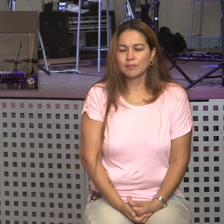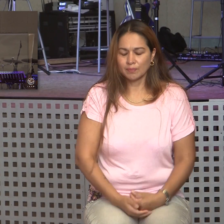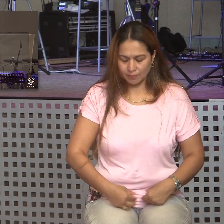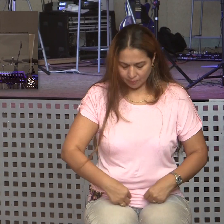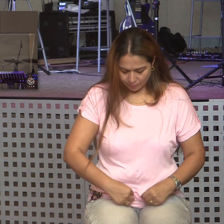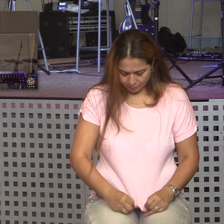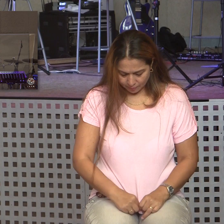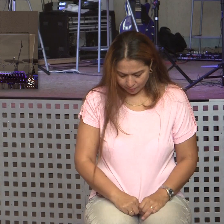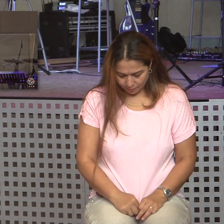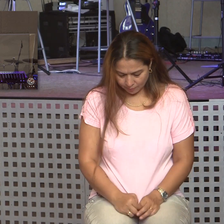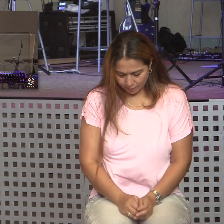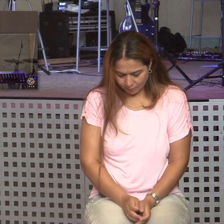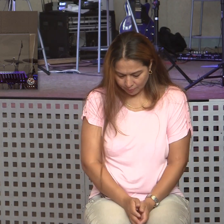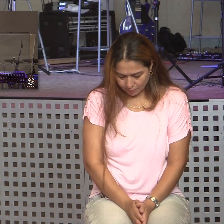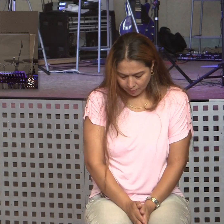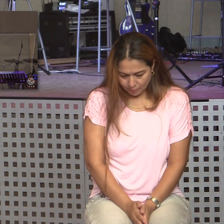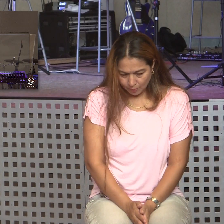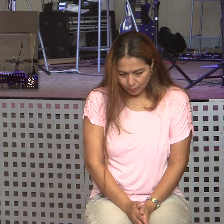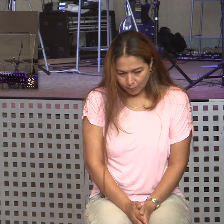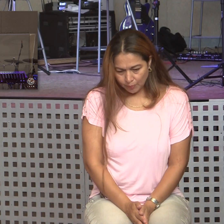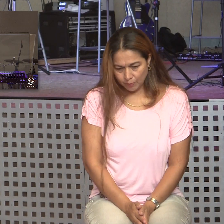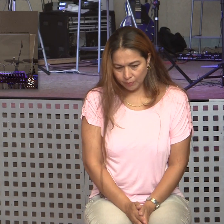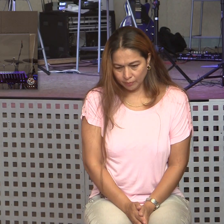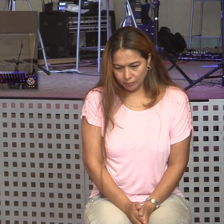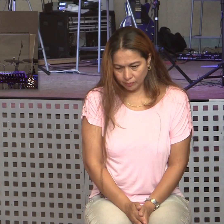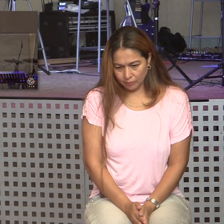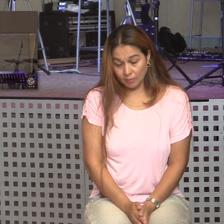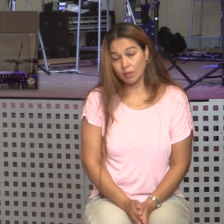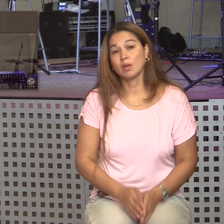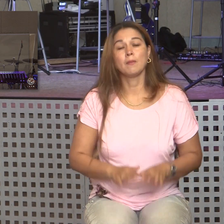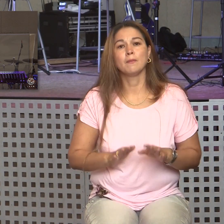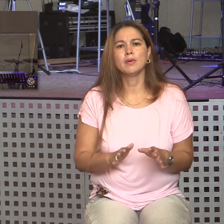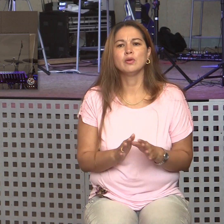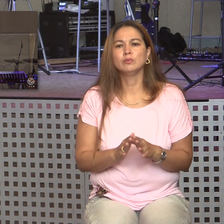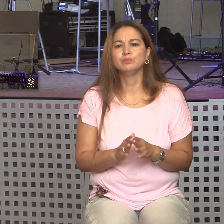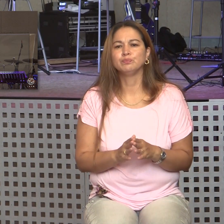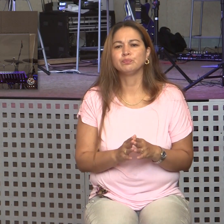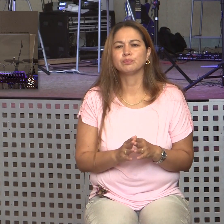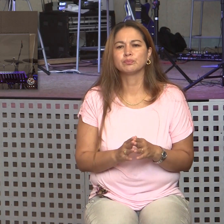que le va a hacer daño, que es la voluntad de Dios.